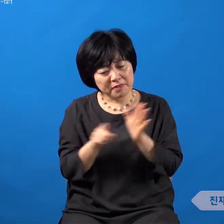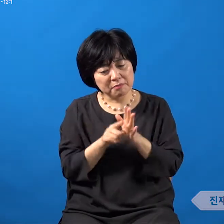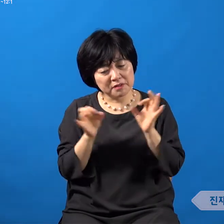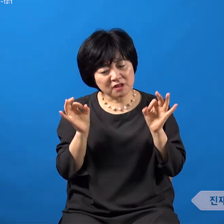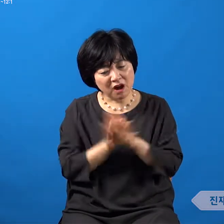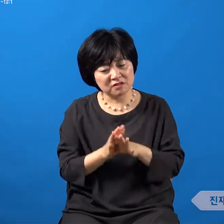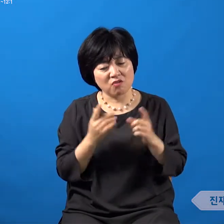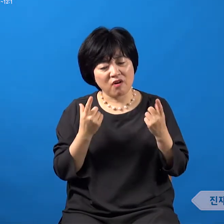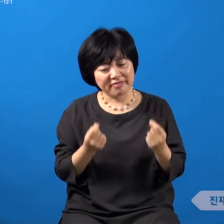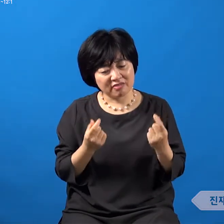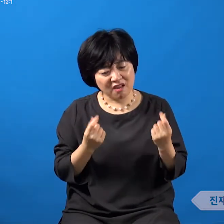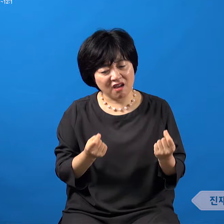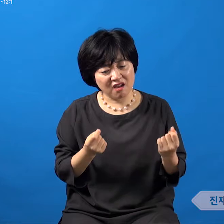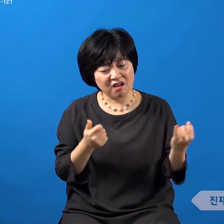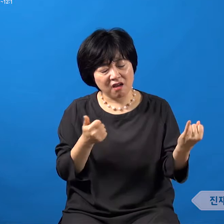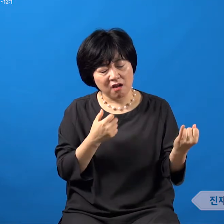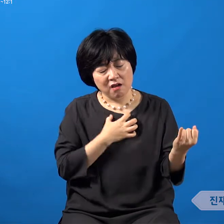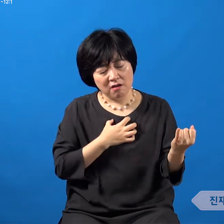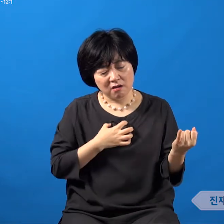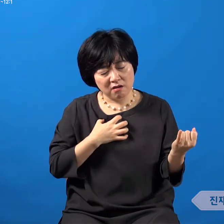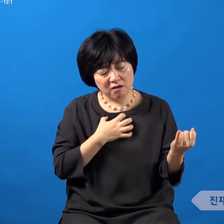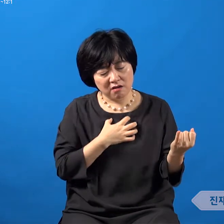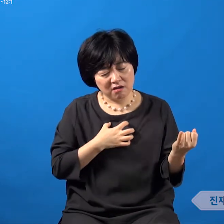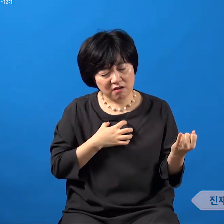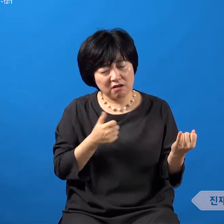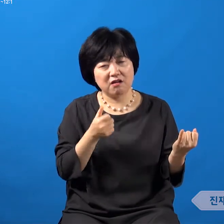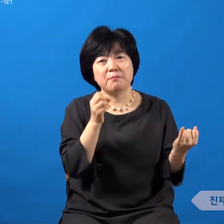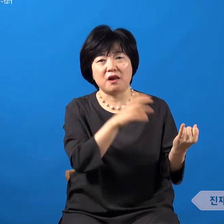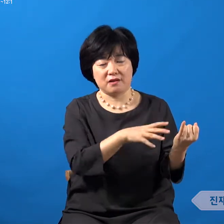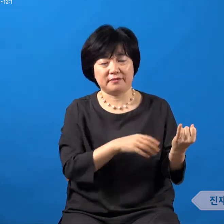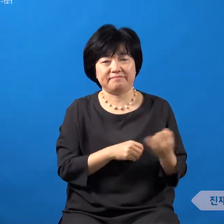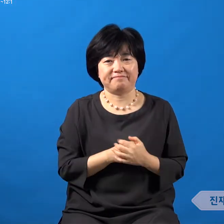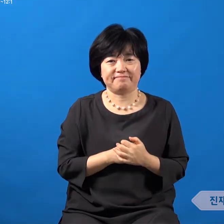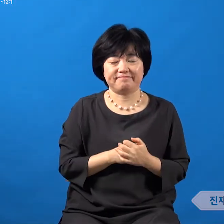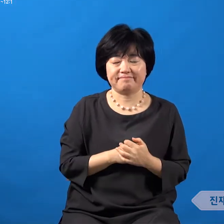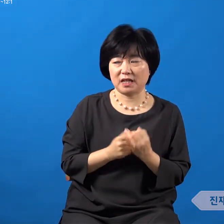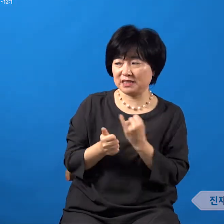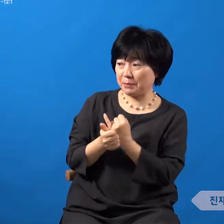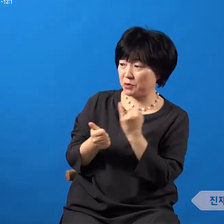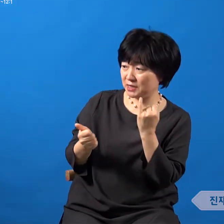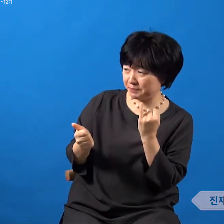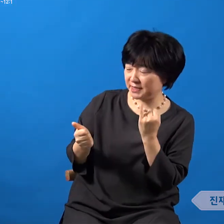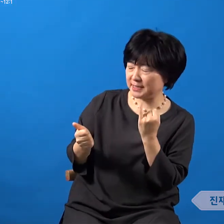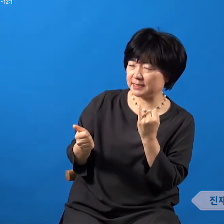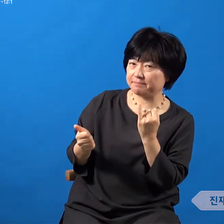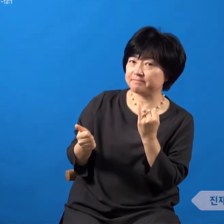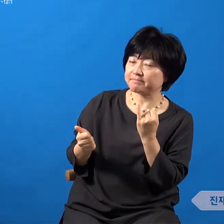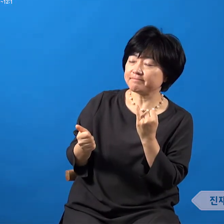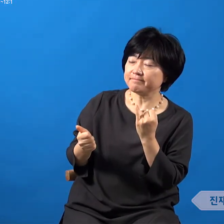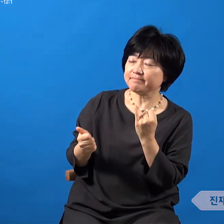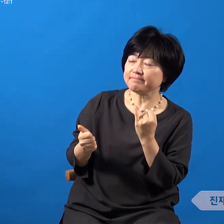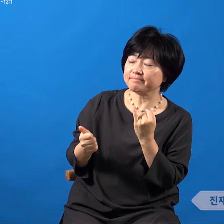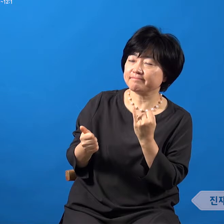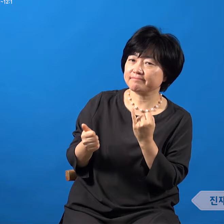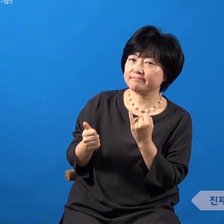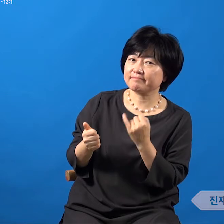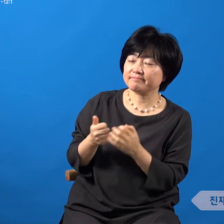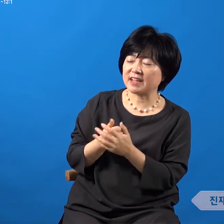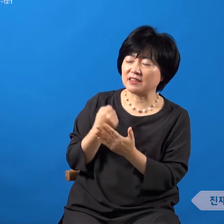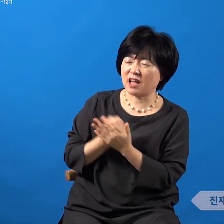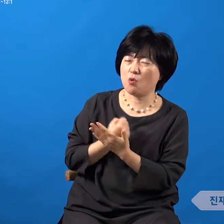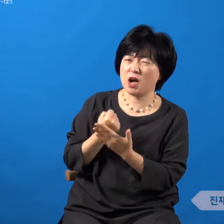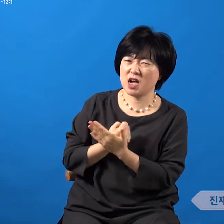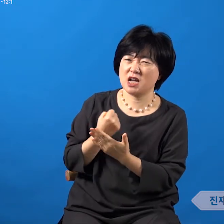같아. 그렇게 하소연합니다. 안타까운 사모님이 매우 지혜로운